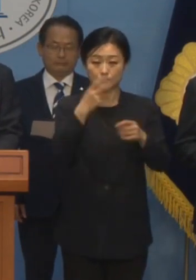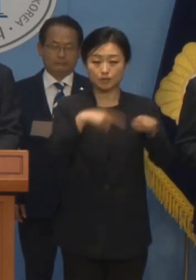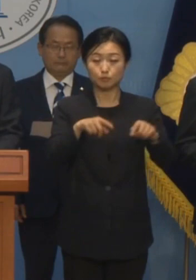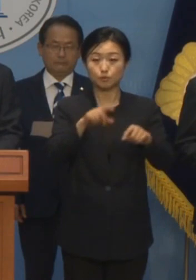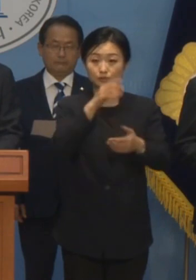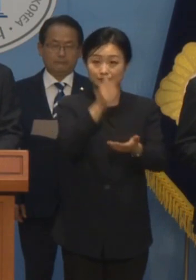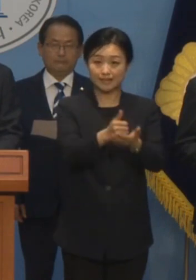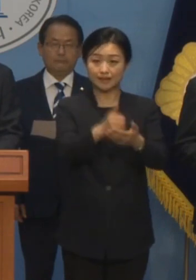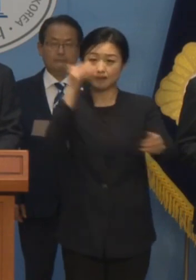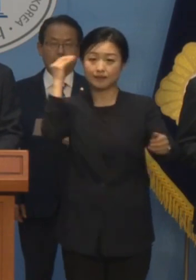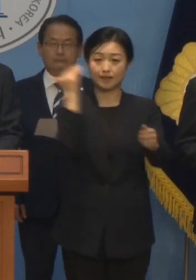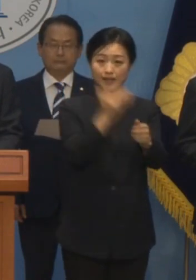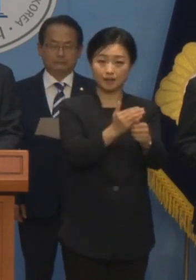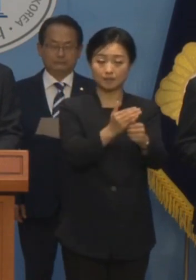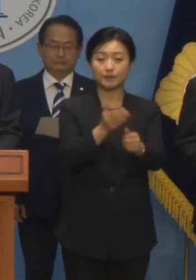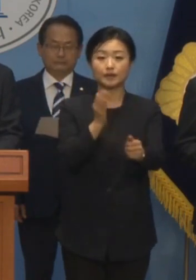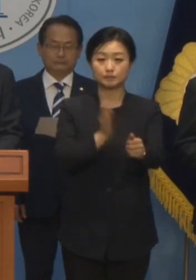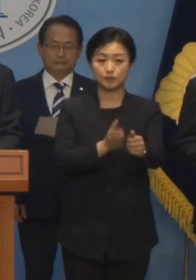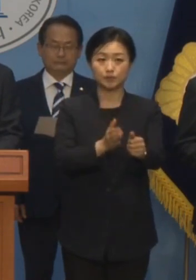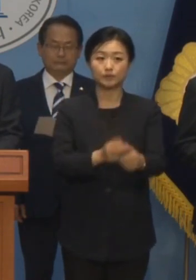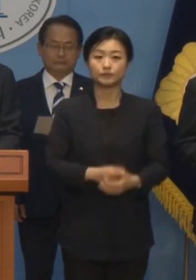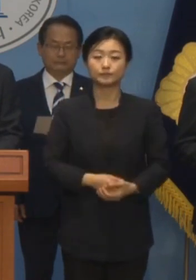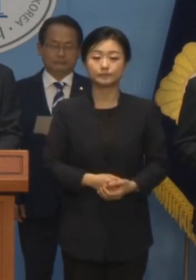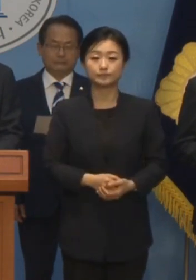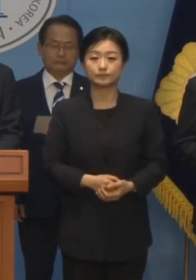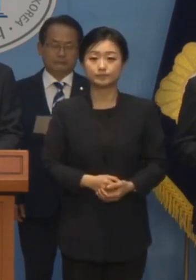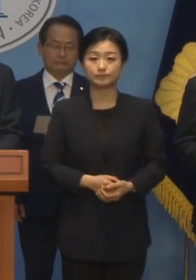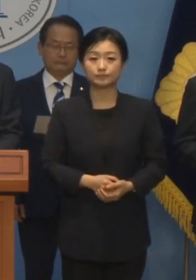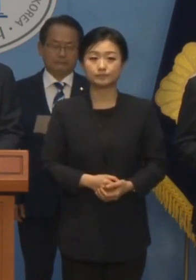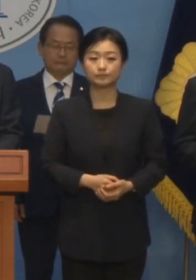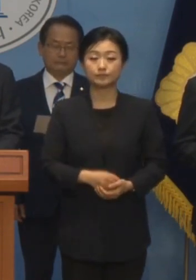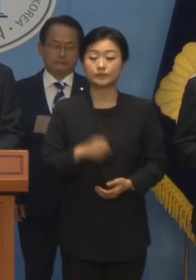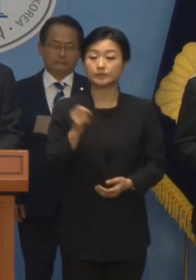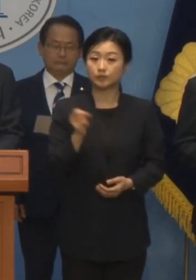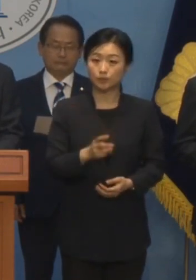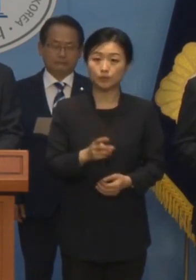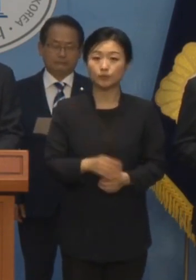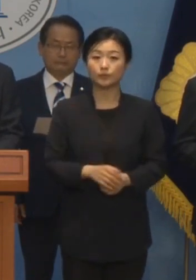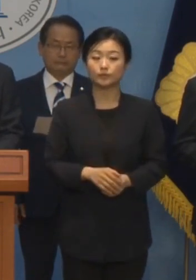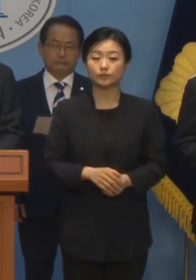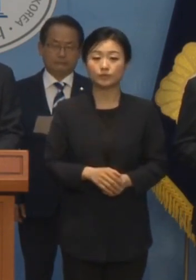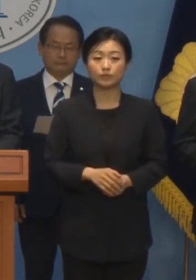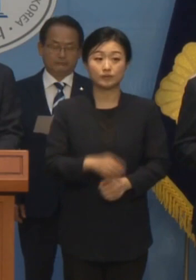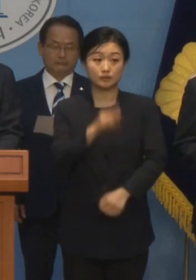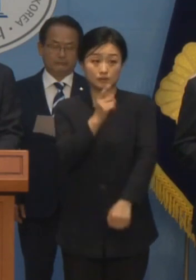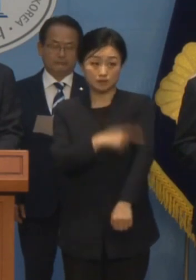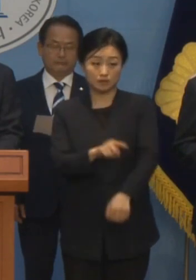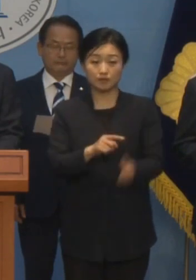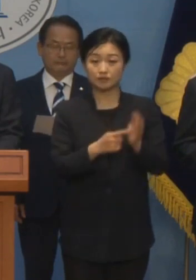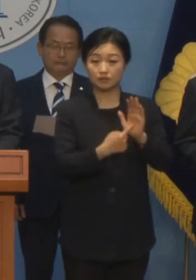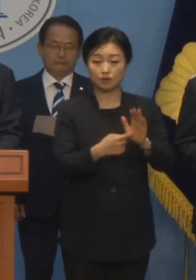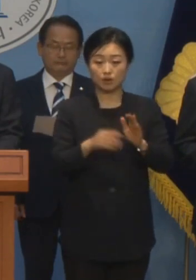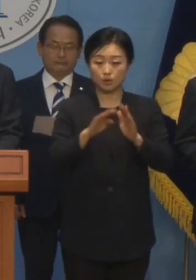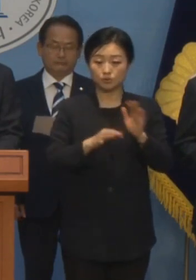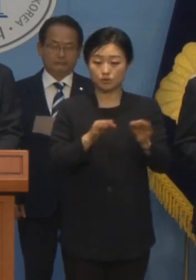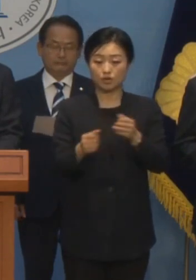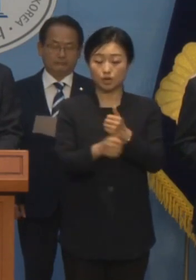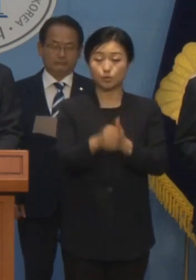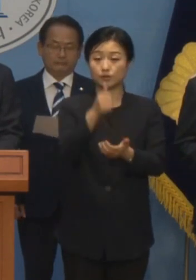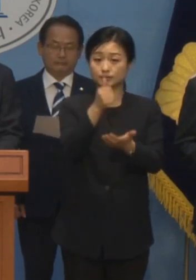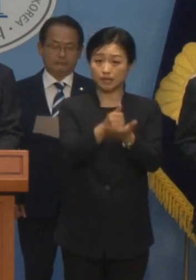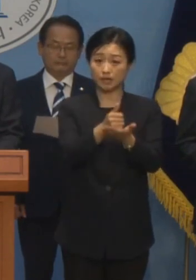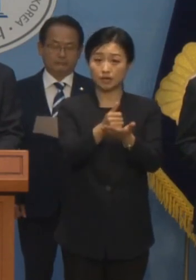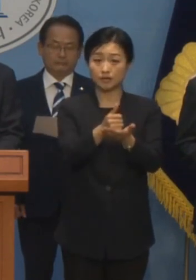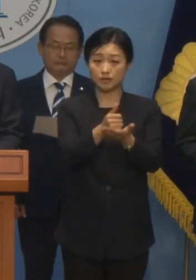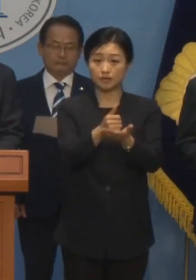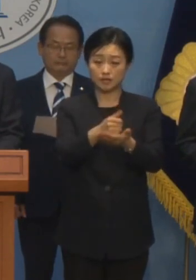금감원장을 즉각 해임 조치하십시오. 또한 무능을 드러낸 공정거래위원장에